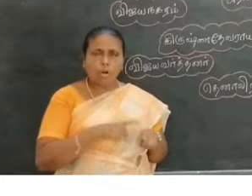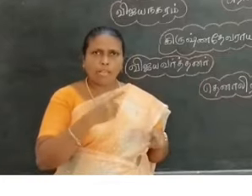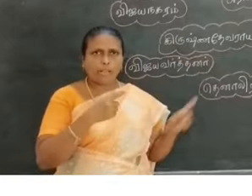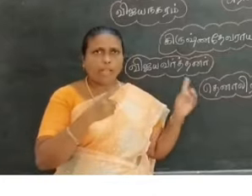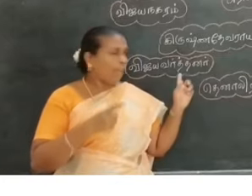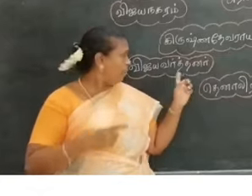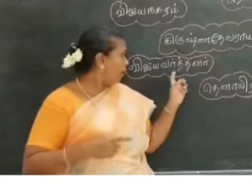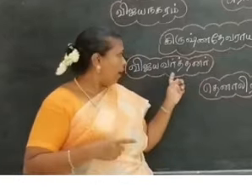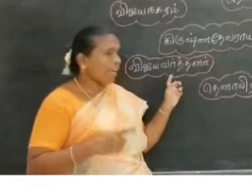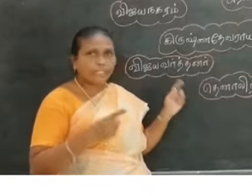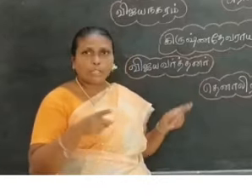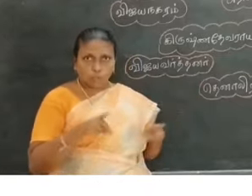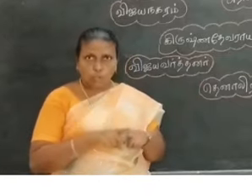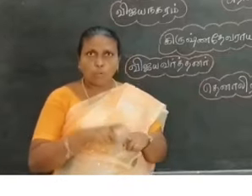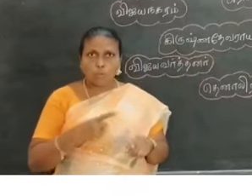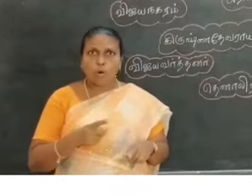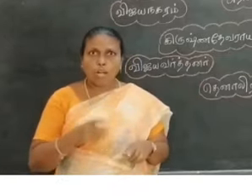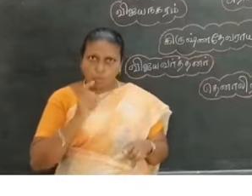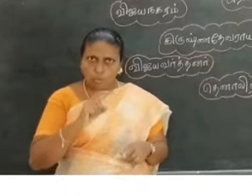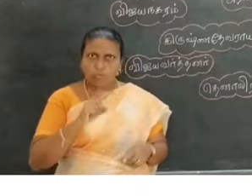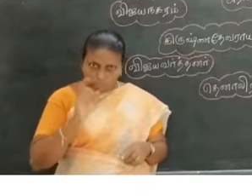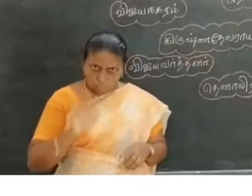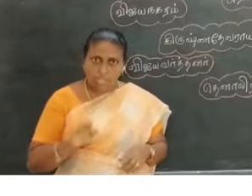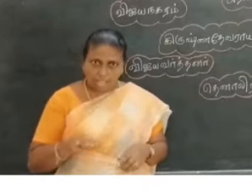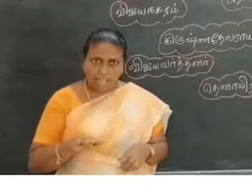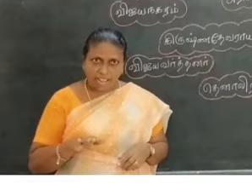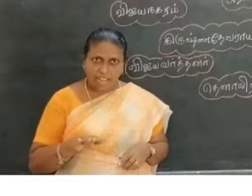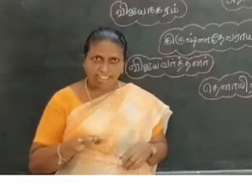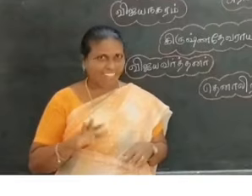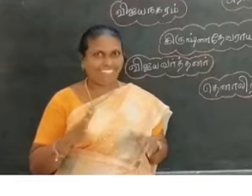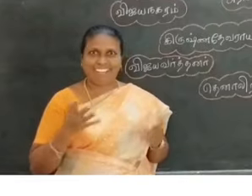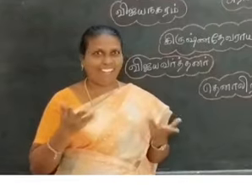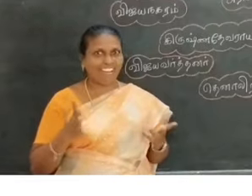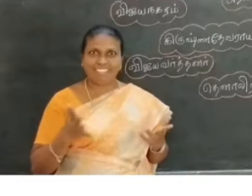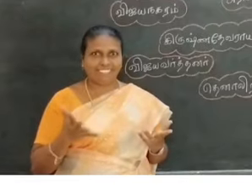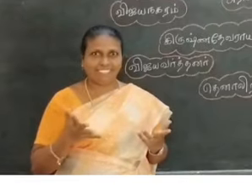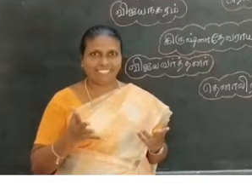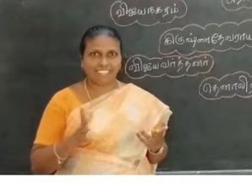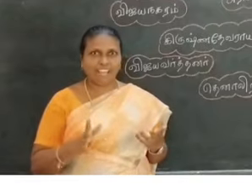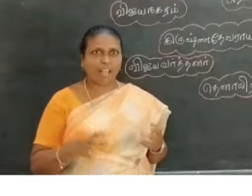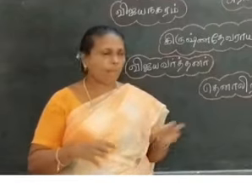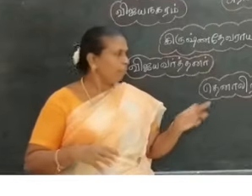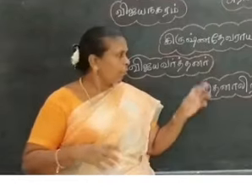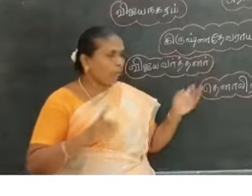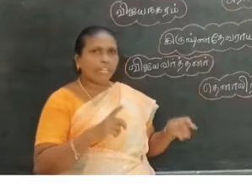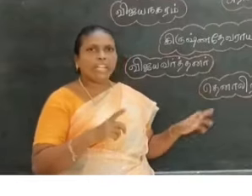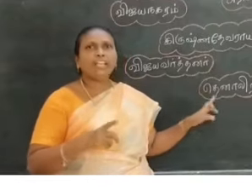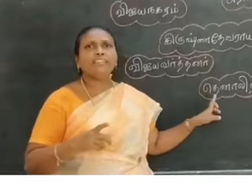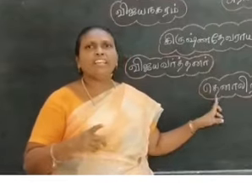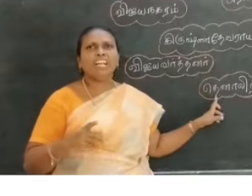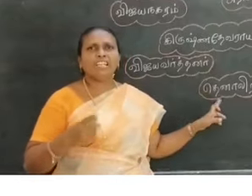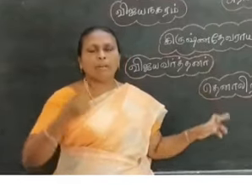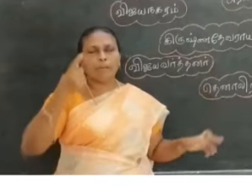போல இந்த ராஜா சொன்னது போல குருவி உண்டா? கிடையாது, சரியா? உடனே